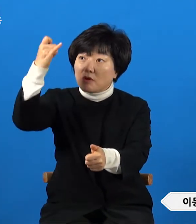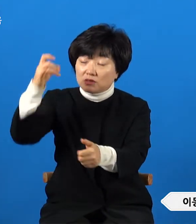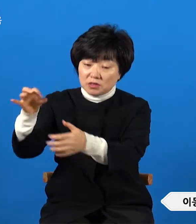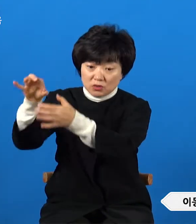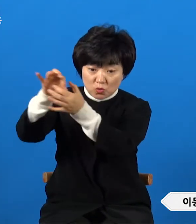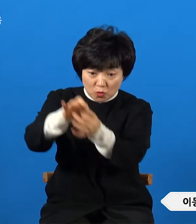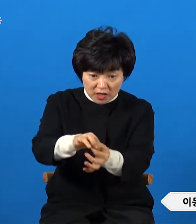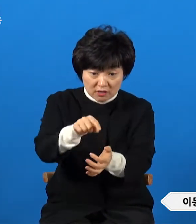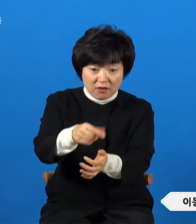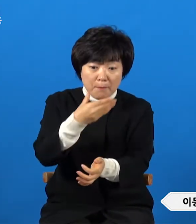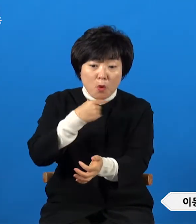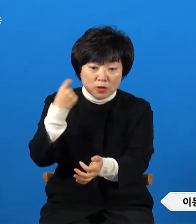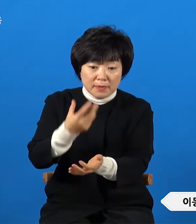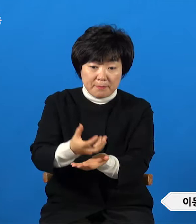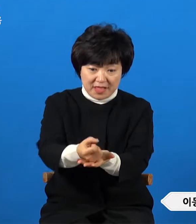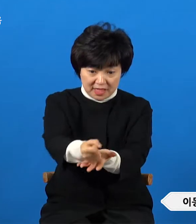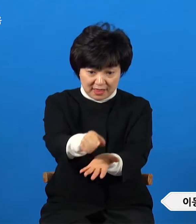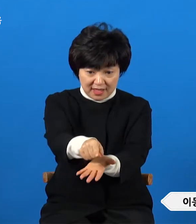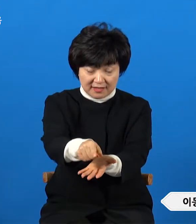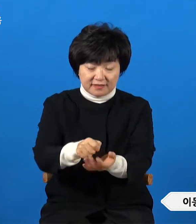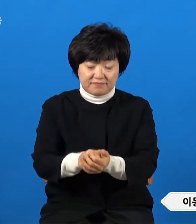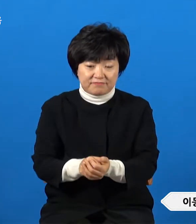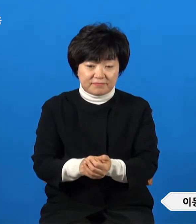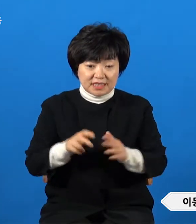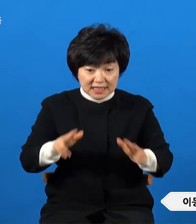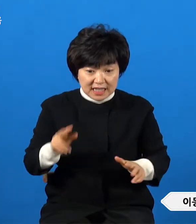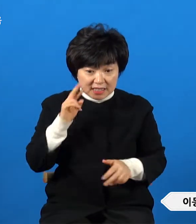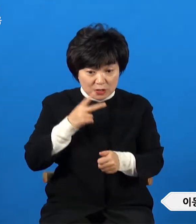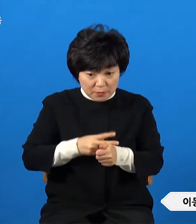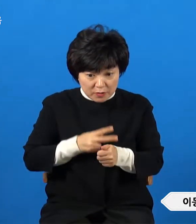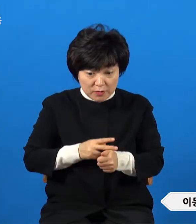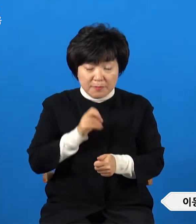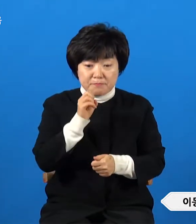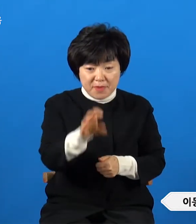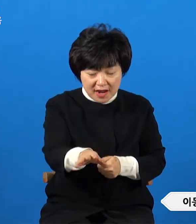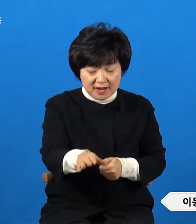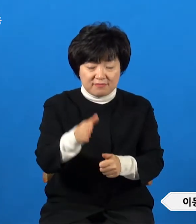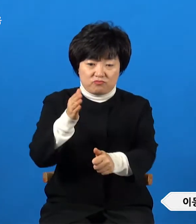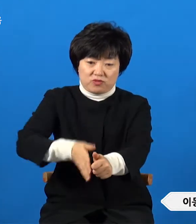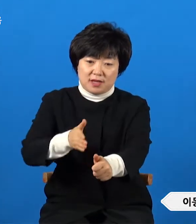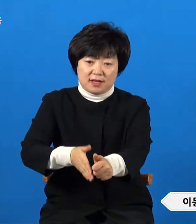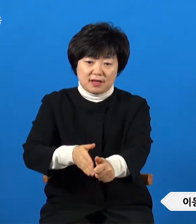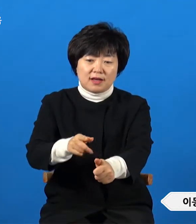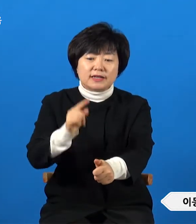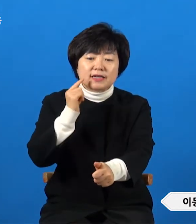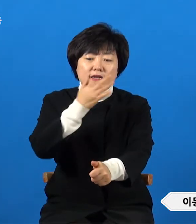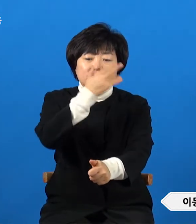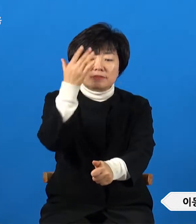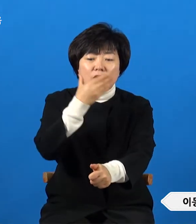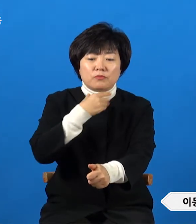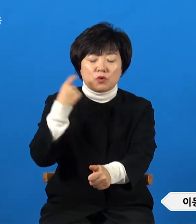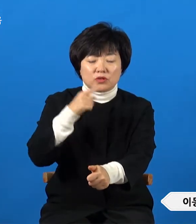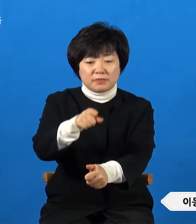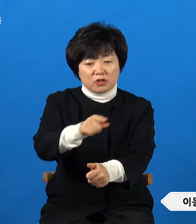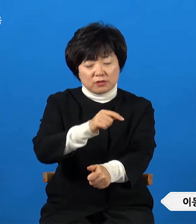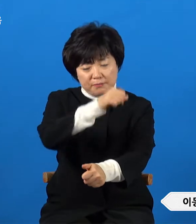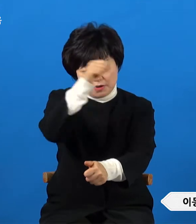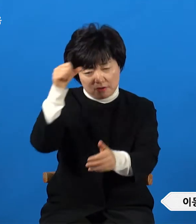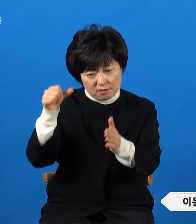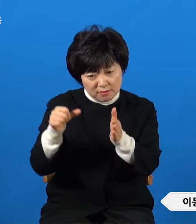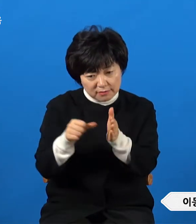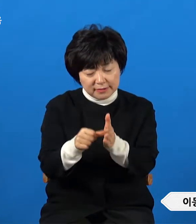받아들였어요. 이제 바울은 디모데에게 이렇게 부탁하는 것입니다. 그 아름다운 복음을 너는 평생